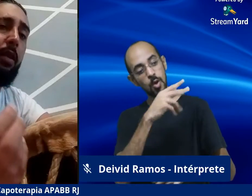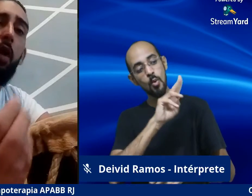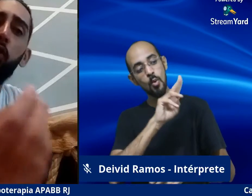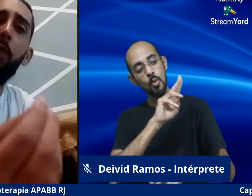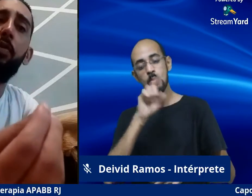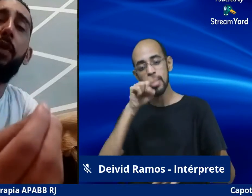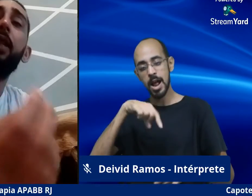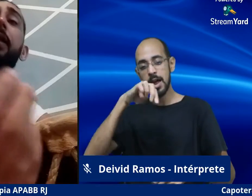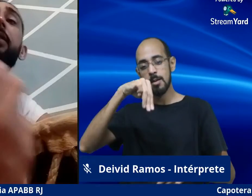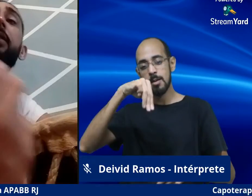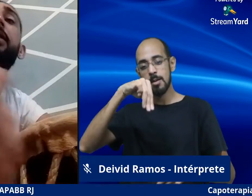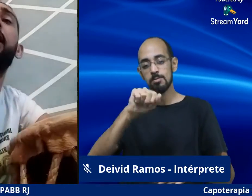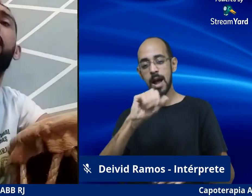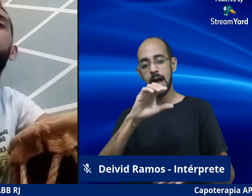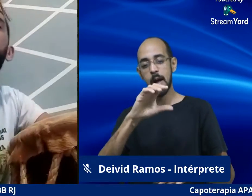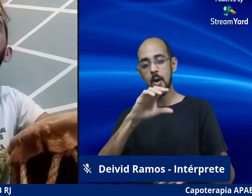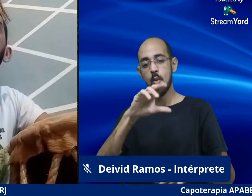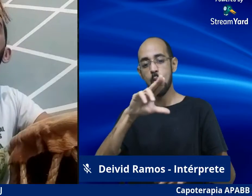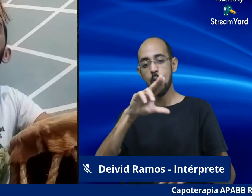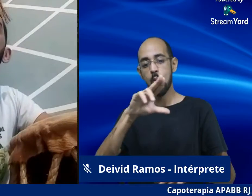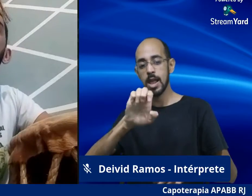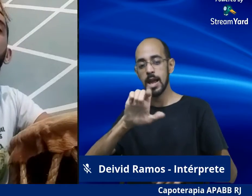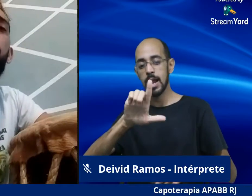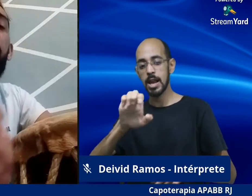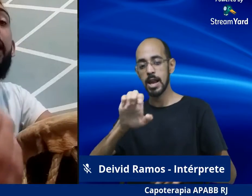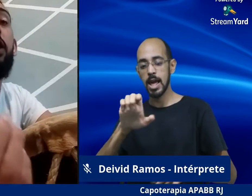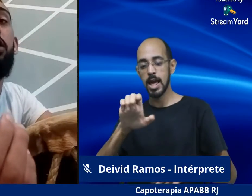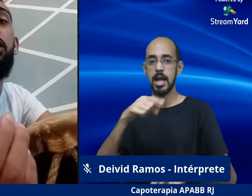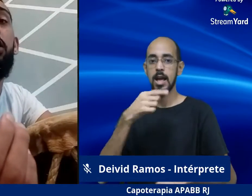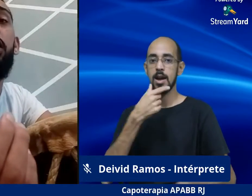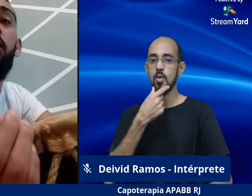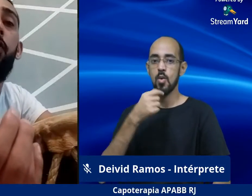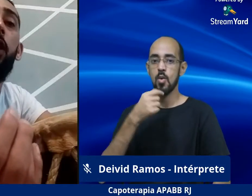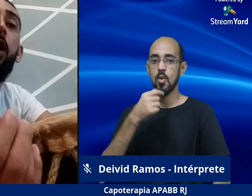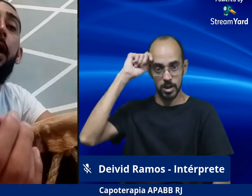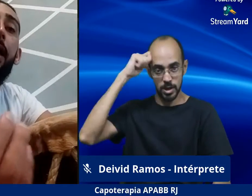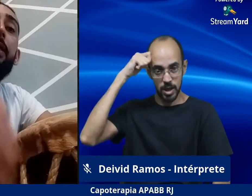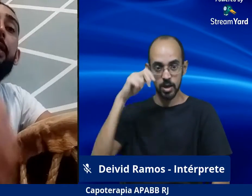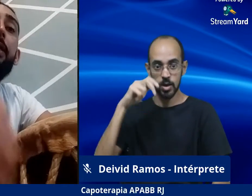né, o nome vem dessa lenda, né? Maculelê, a gente diz que